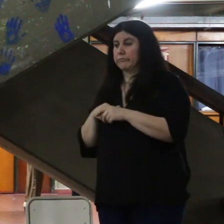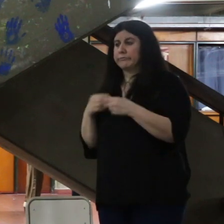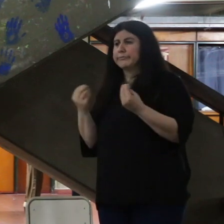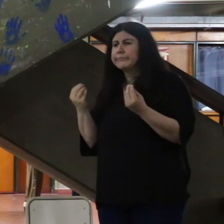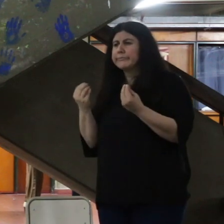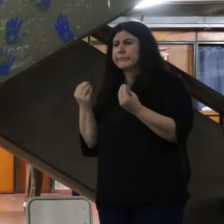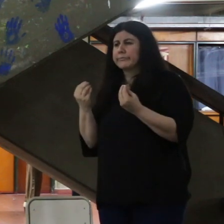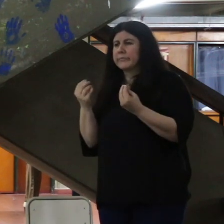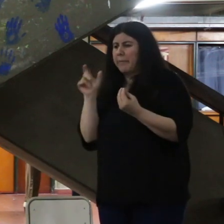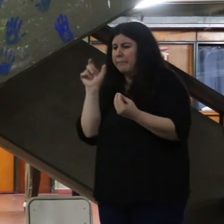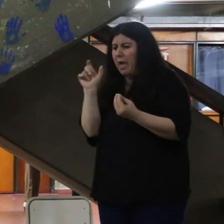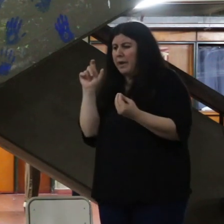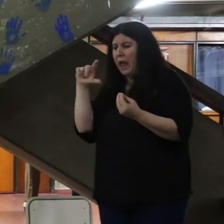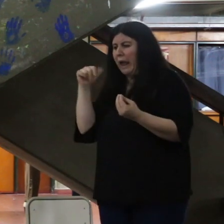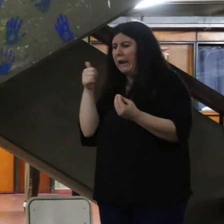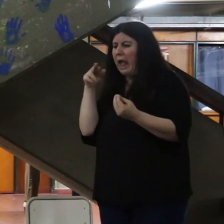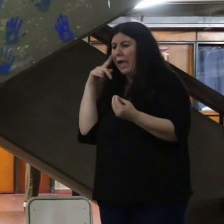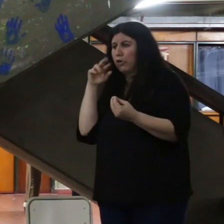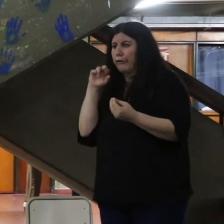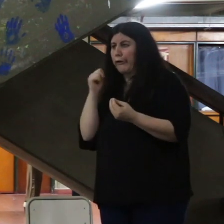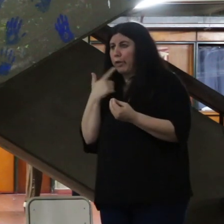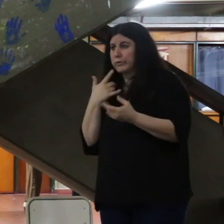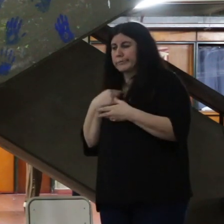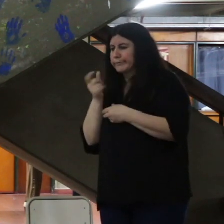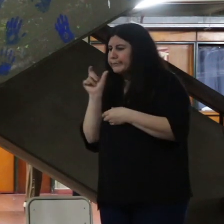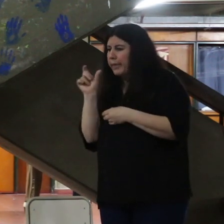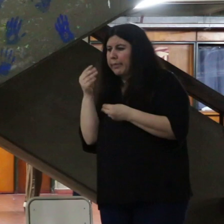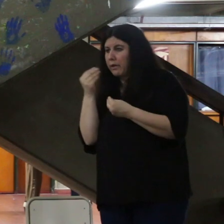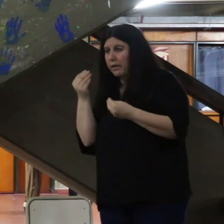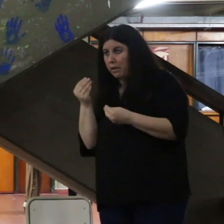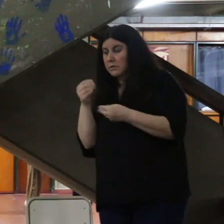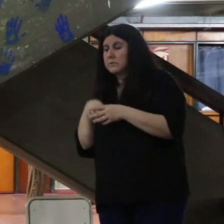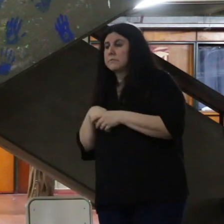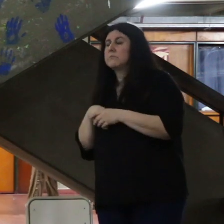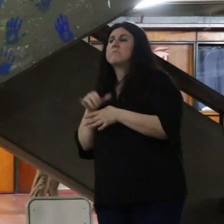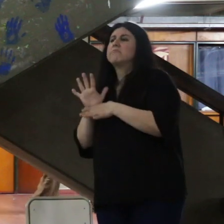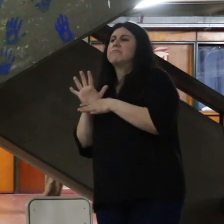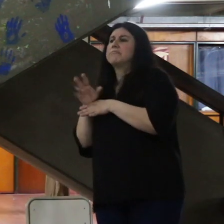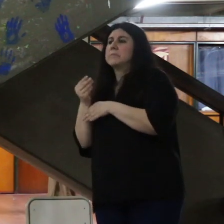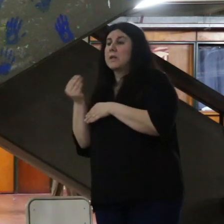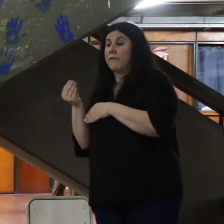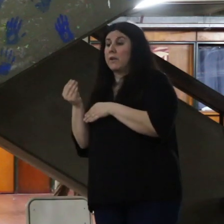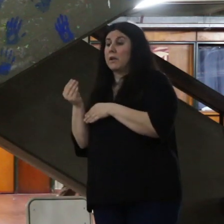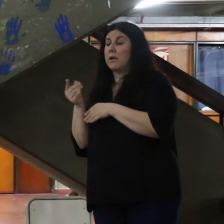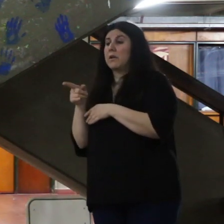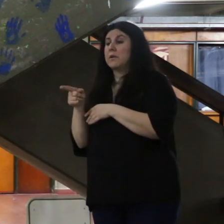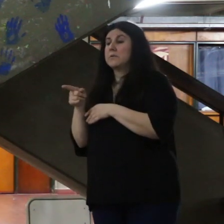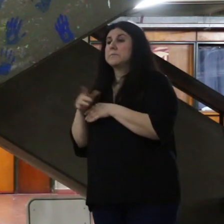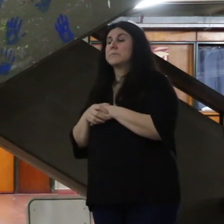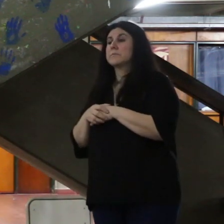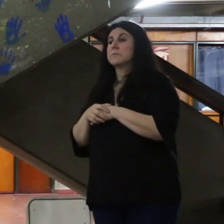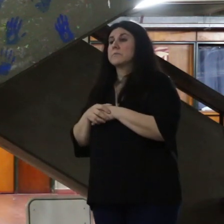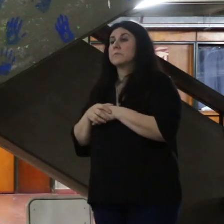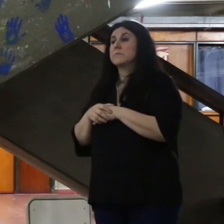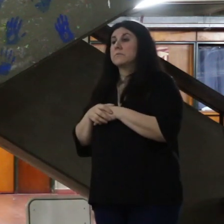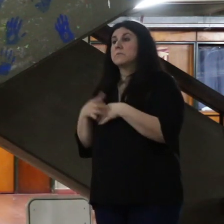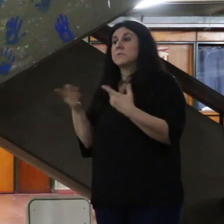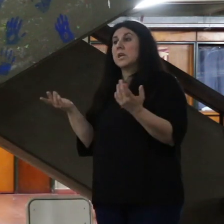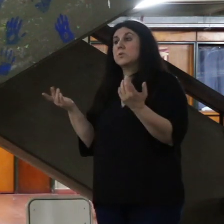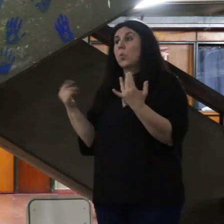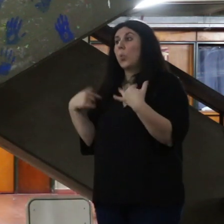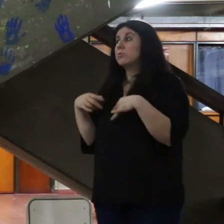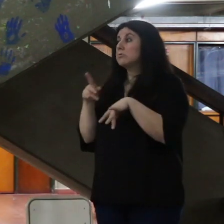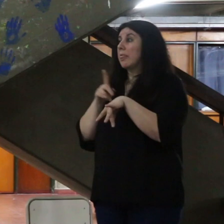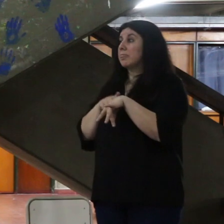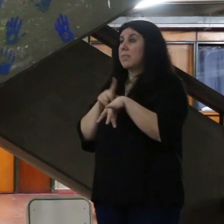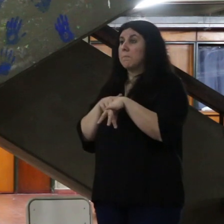¿Y qué significa esto del kairos? Significa encontrar ese tiempo que